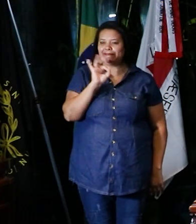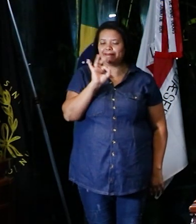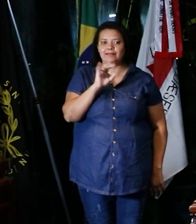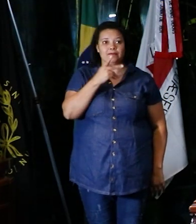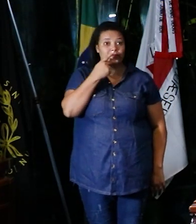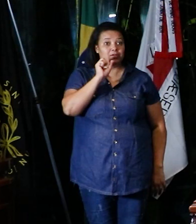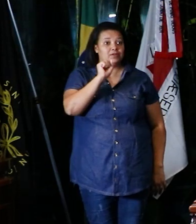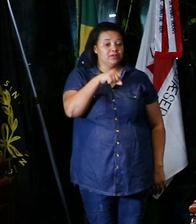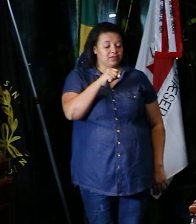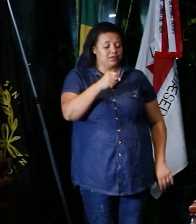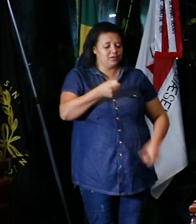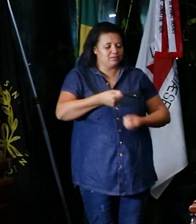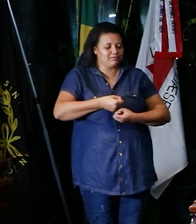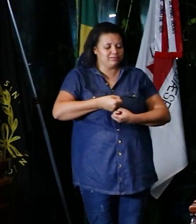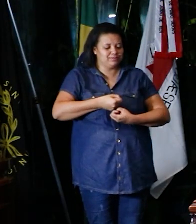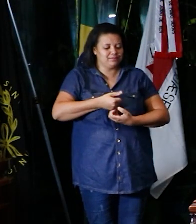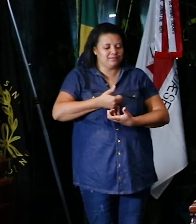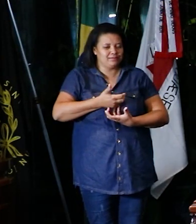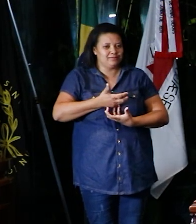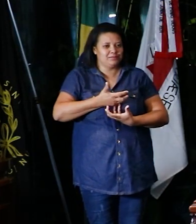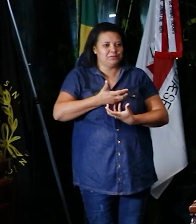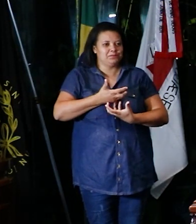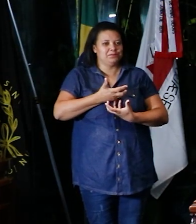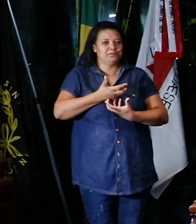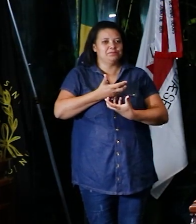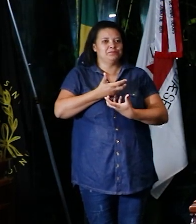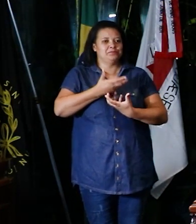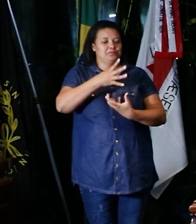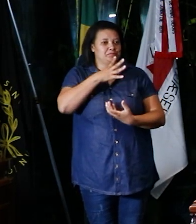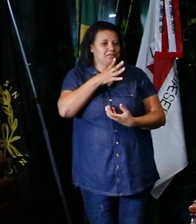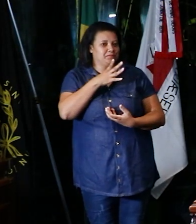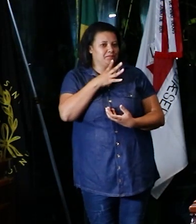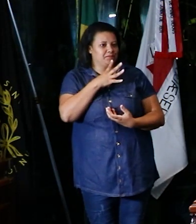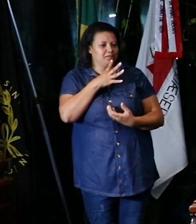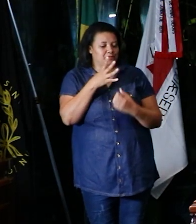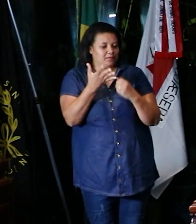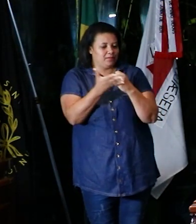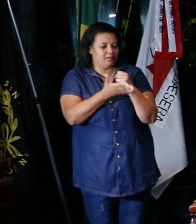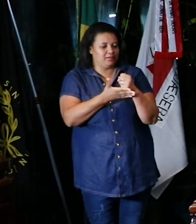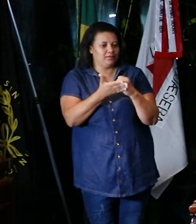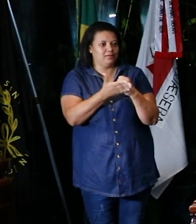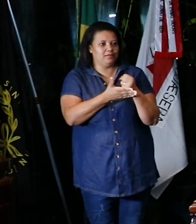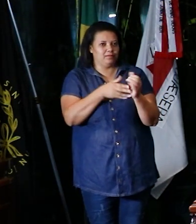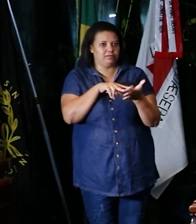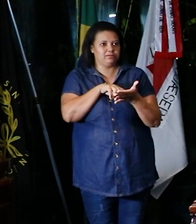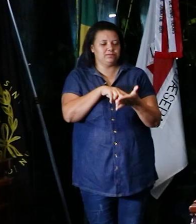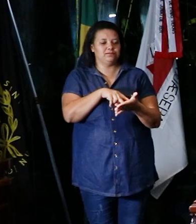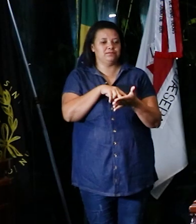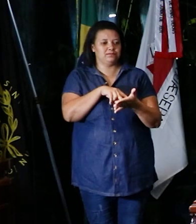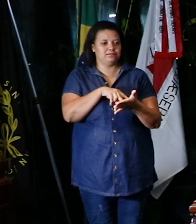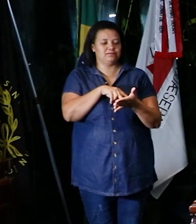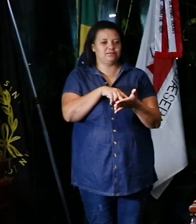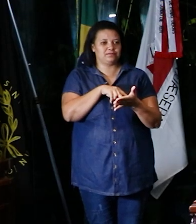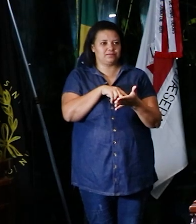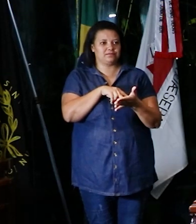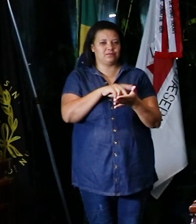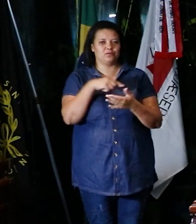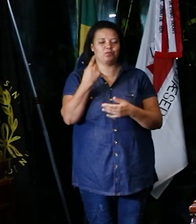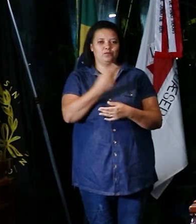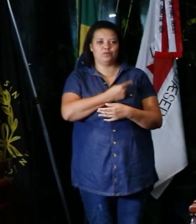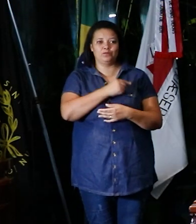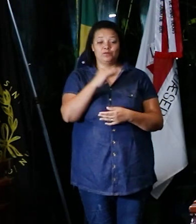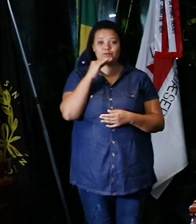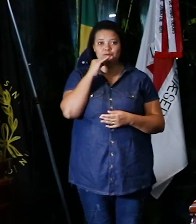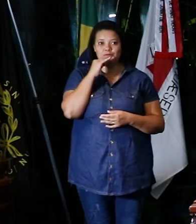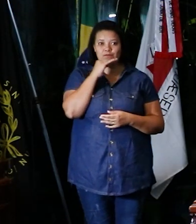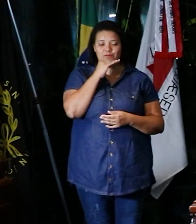vem muito de dentro de você, o seu conhecimento está tão embasado, bem embasado, que a gente